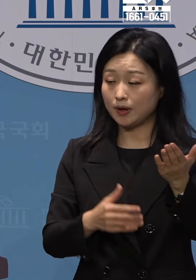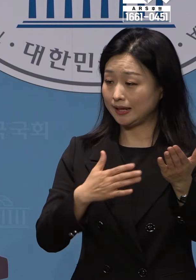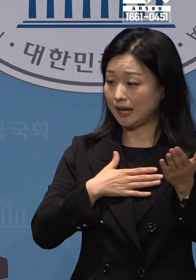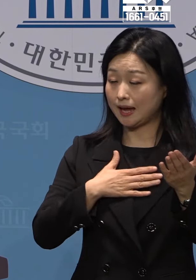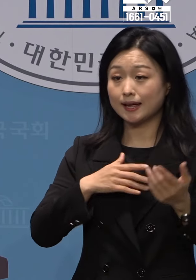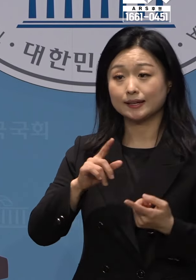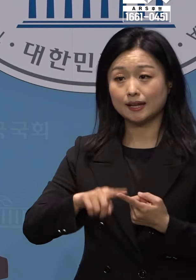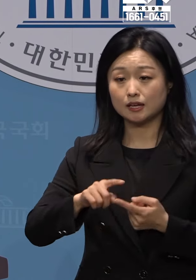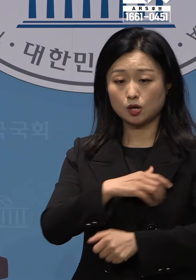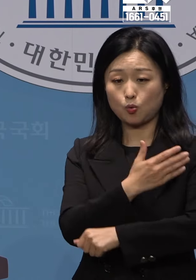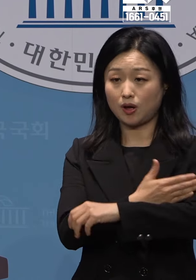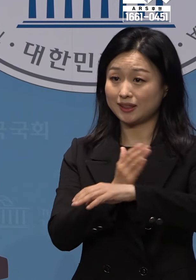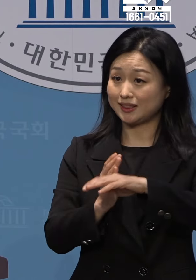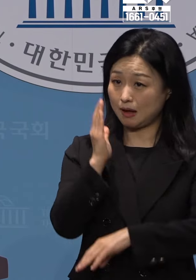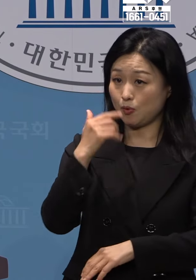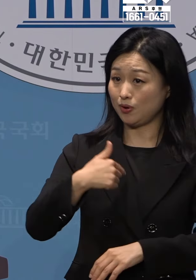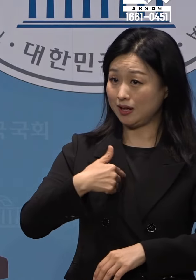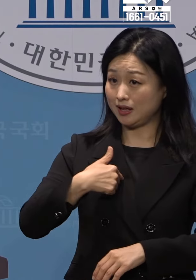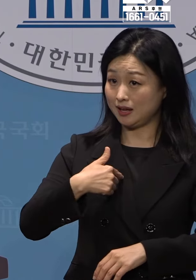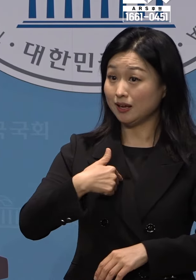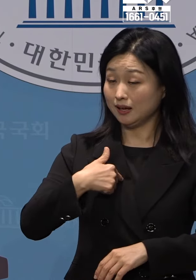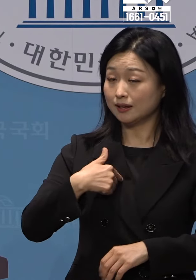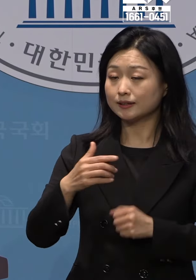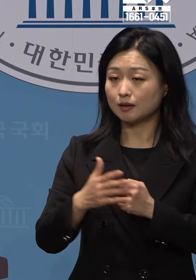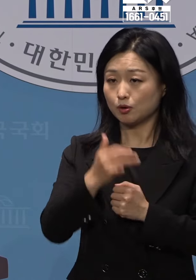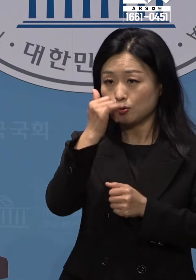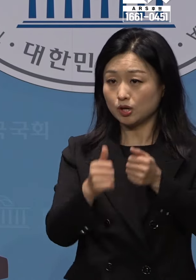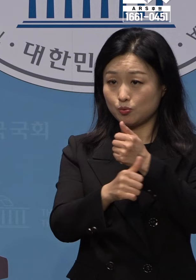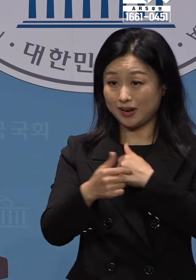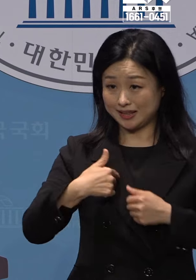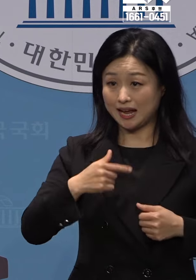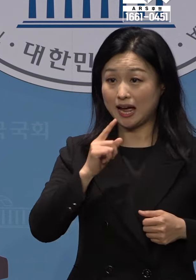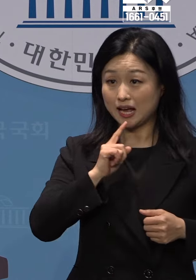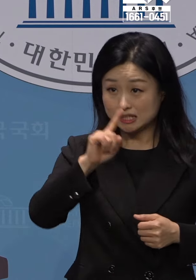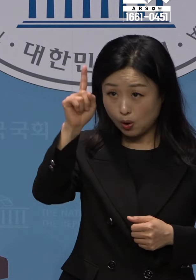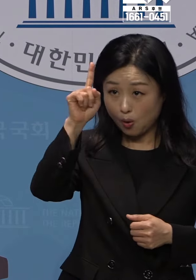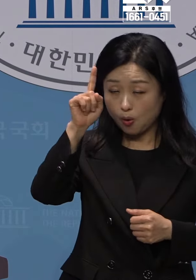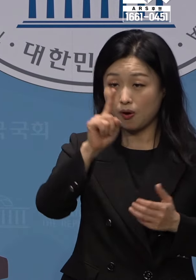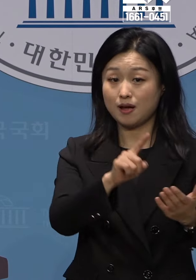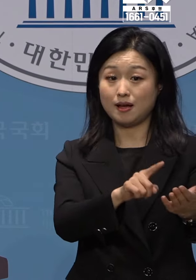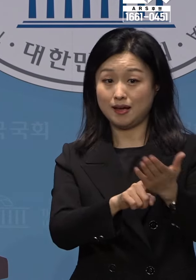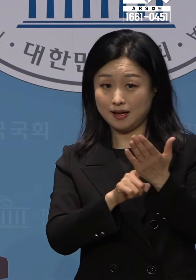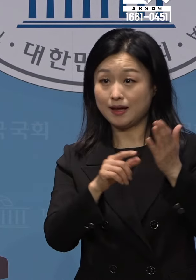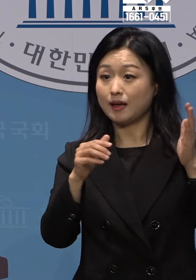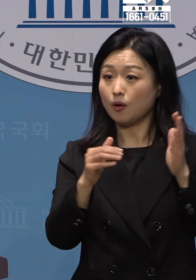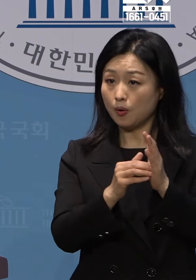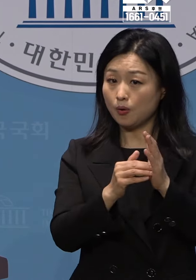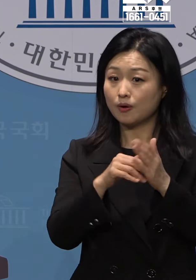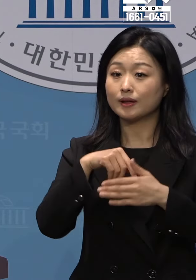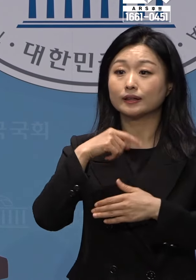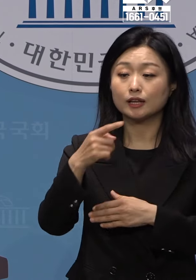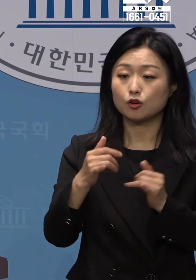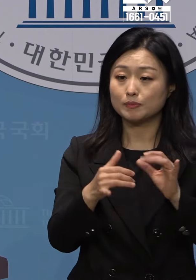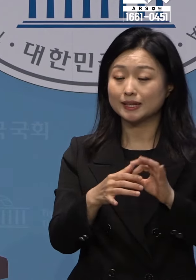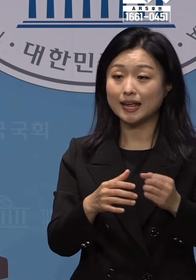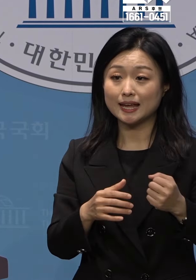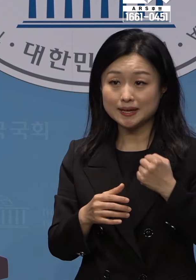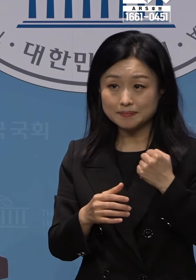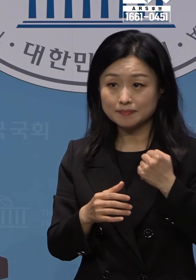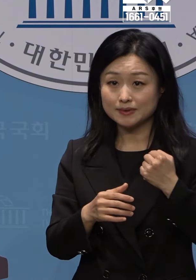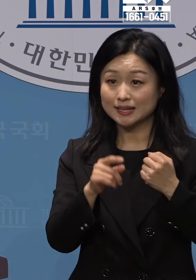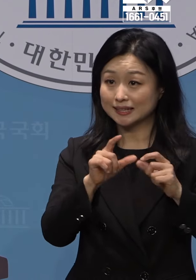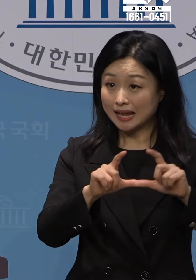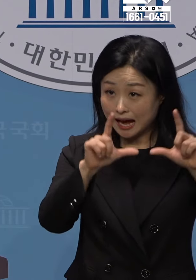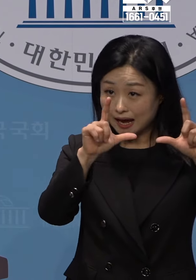대해 직권남용에 해당한다며 윤리위원회에 제소할 것이라는 입장을 밝혔고 국민의힘은 실제